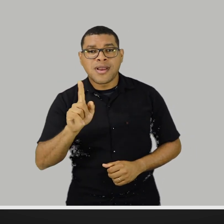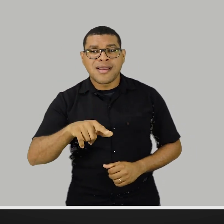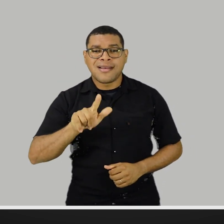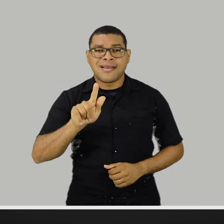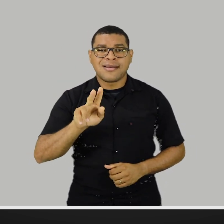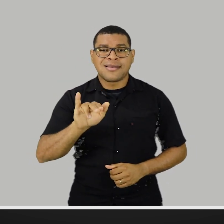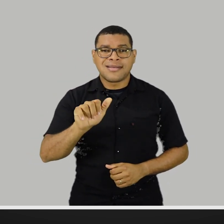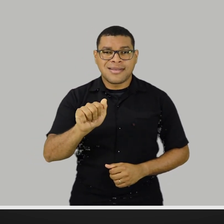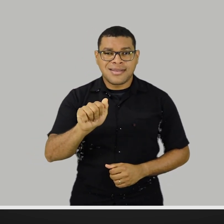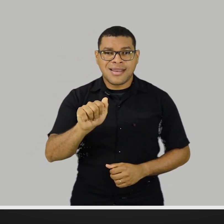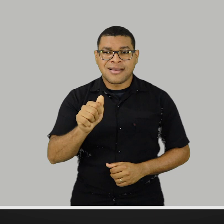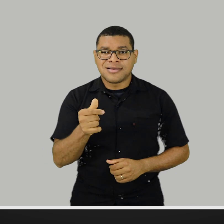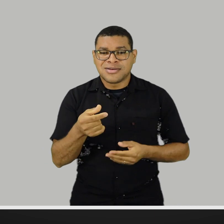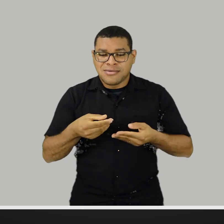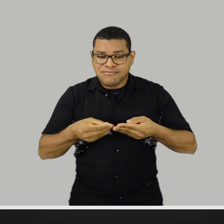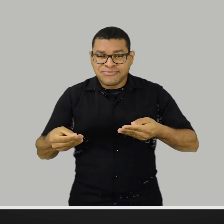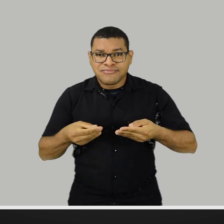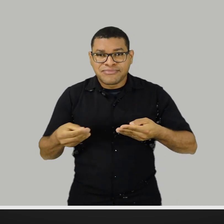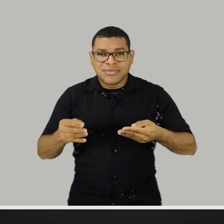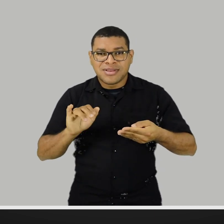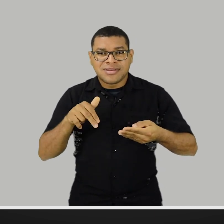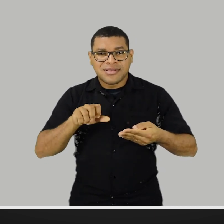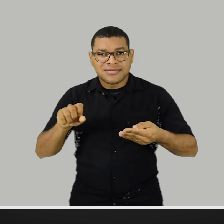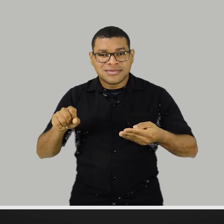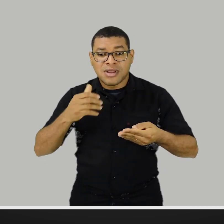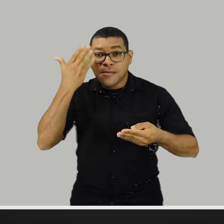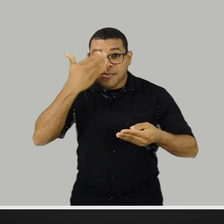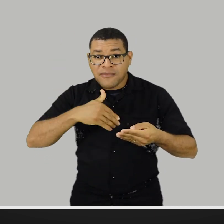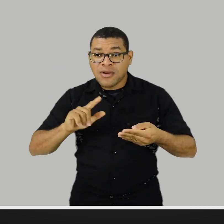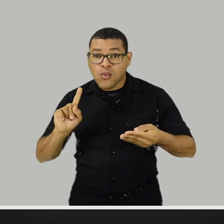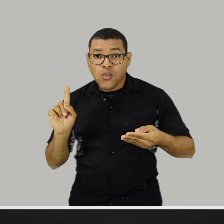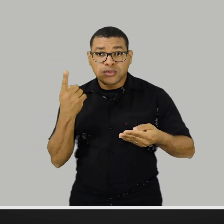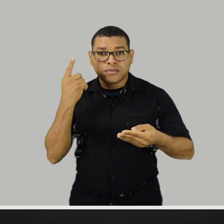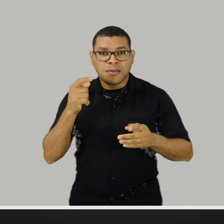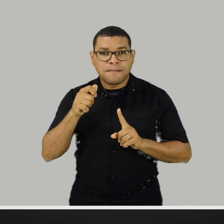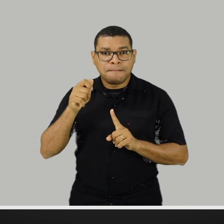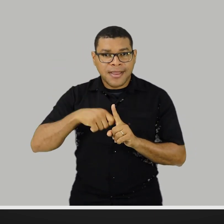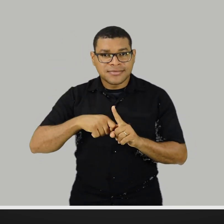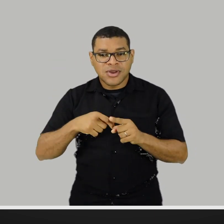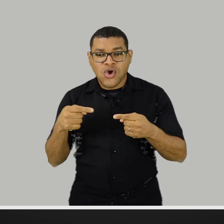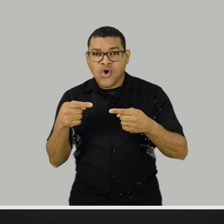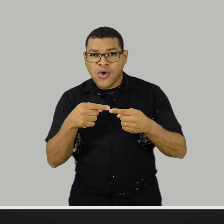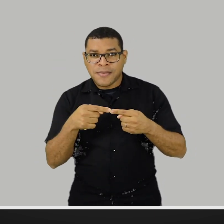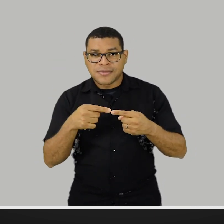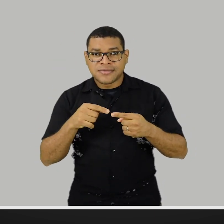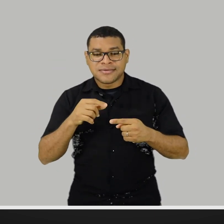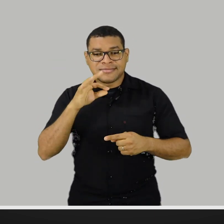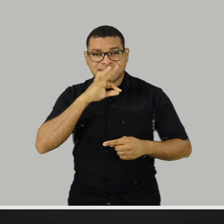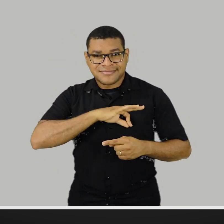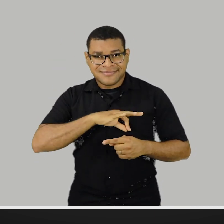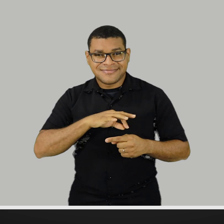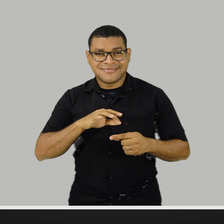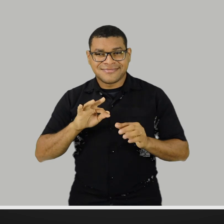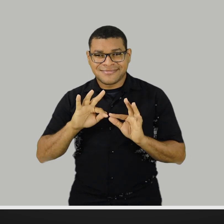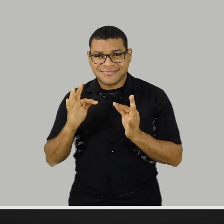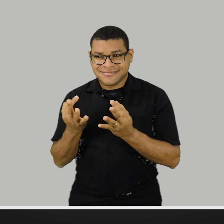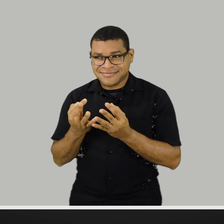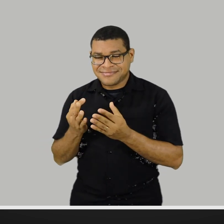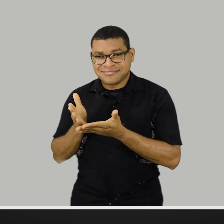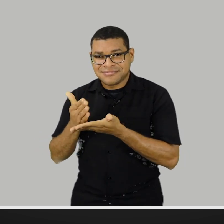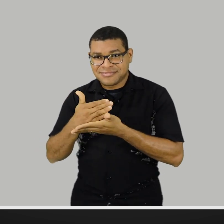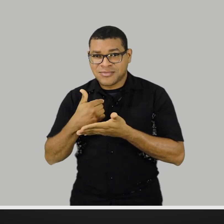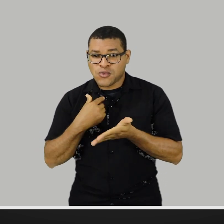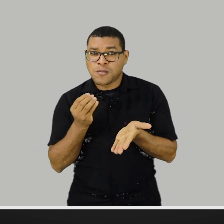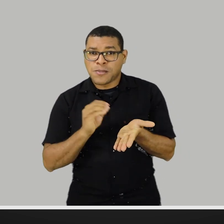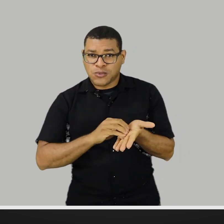INSS com comprovante de pagamento do último mês compatíveis com a renda declarada rendimentos de aluguel